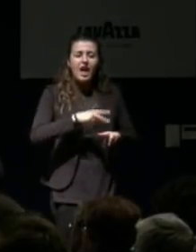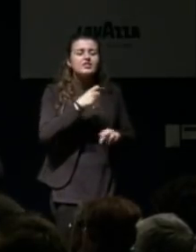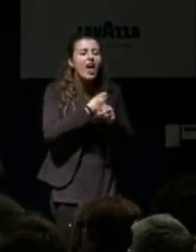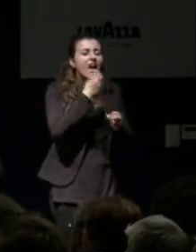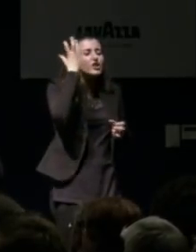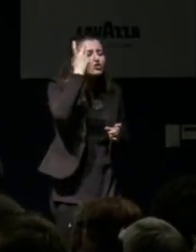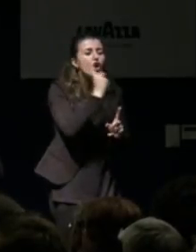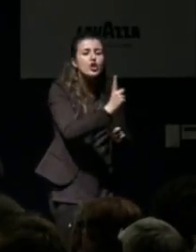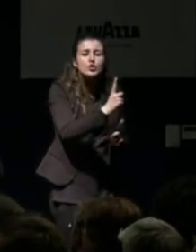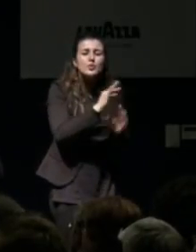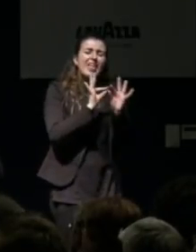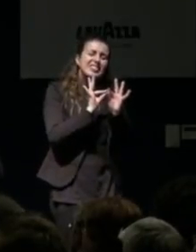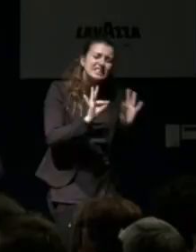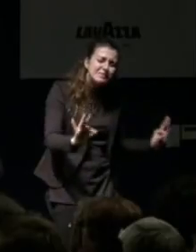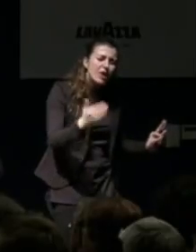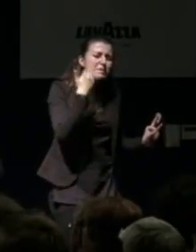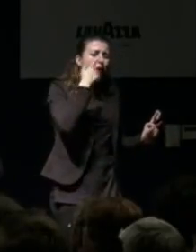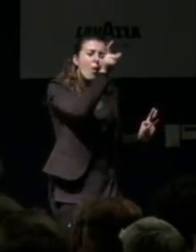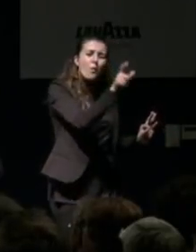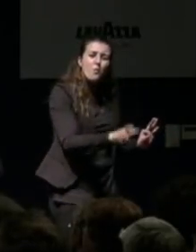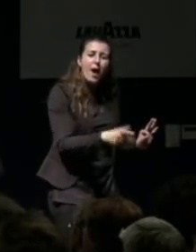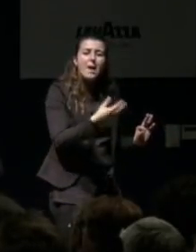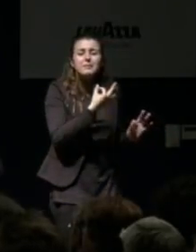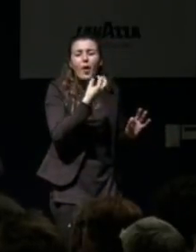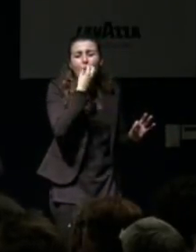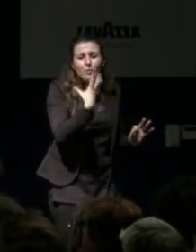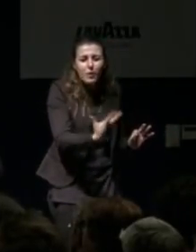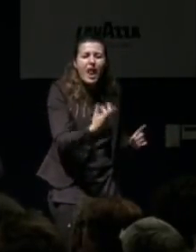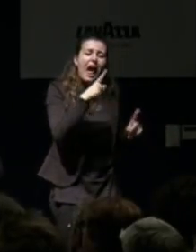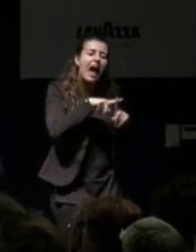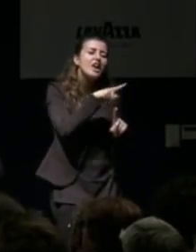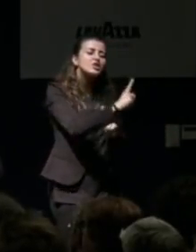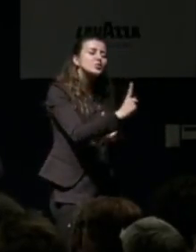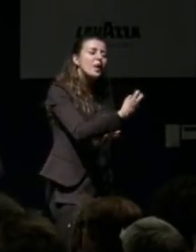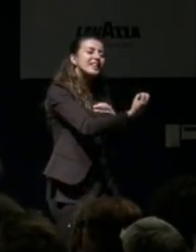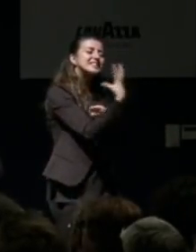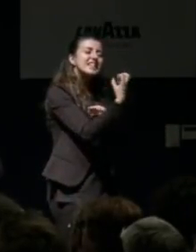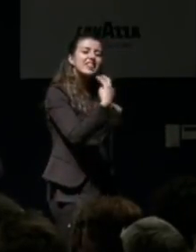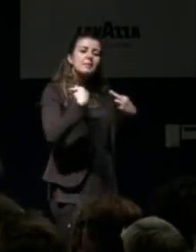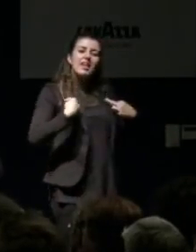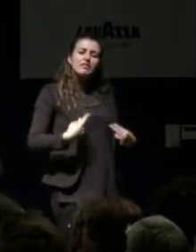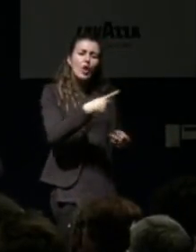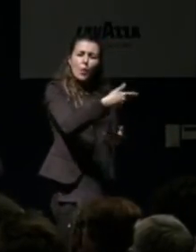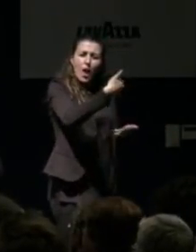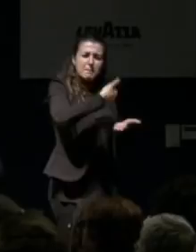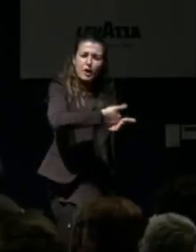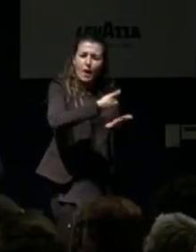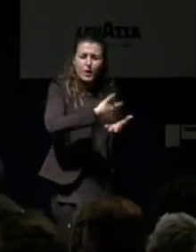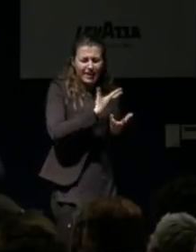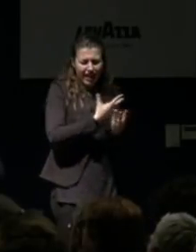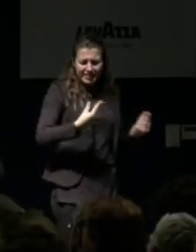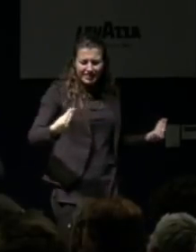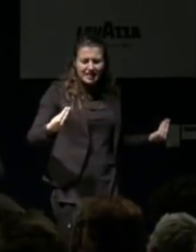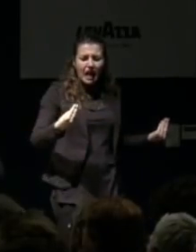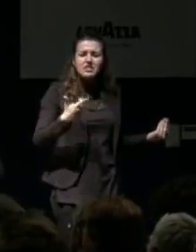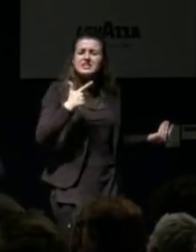e profondamente disponibile e soprattutto ci rimangono i suoi insegnamenti di vita che gli proponeva da persona modesta e